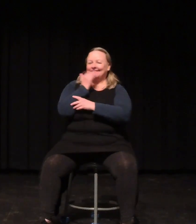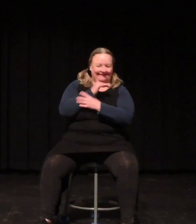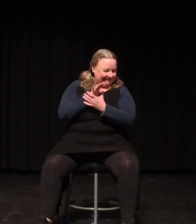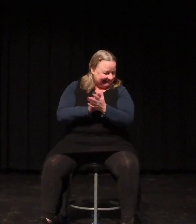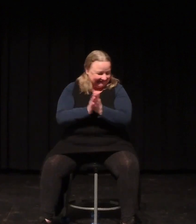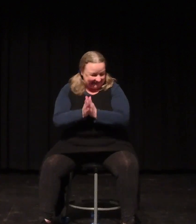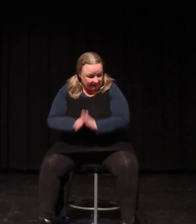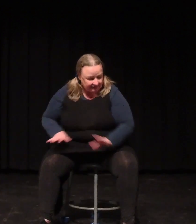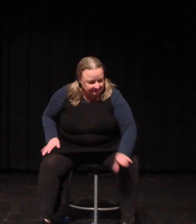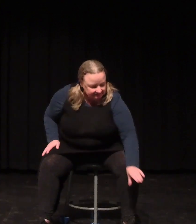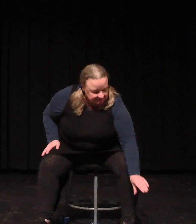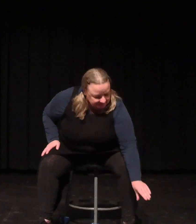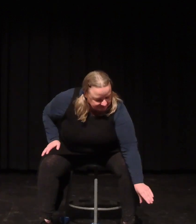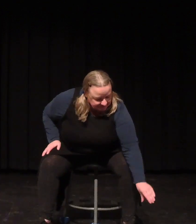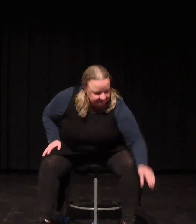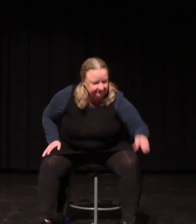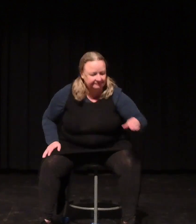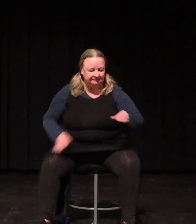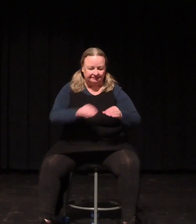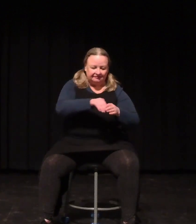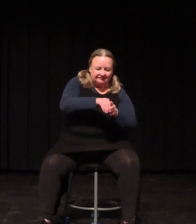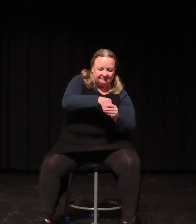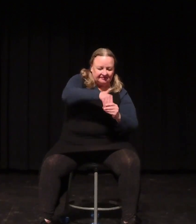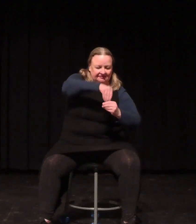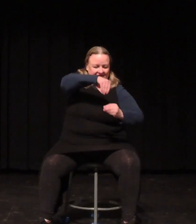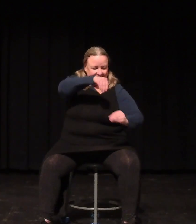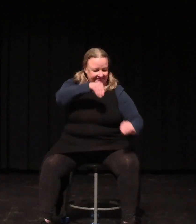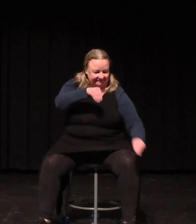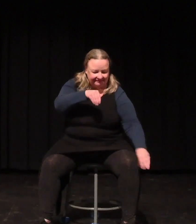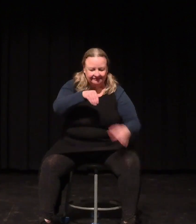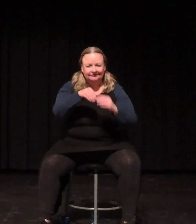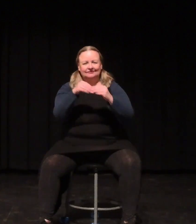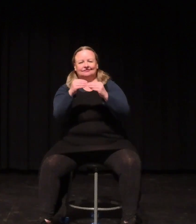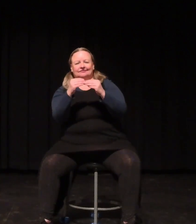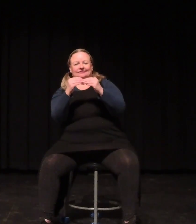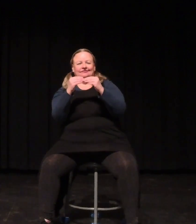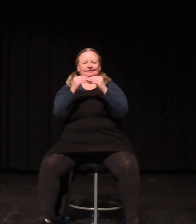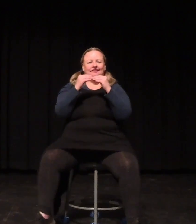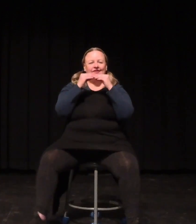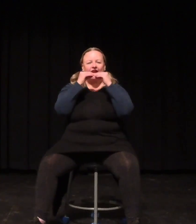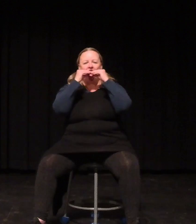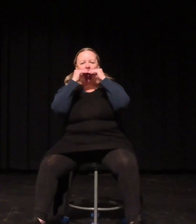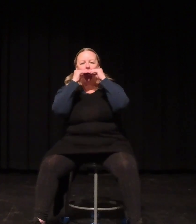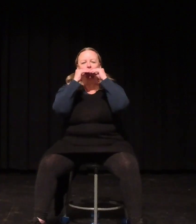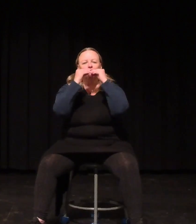sandwich. Ça va être bon. Bon.